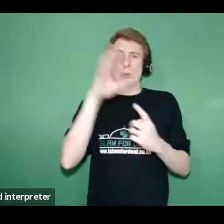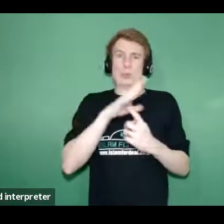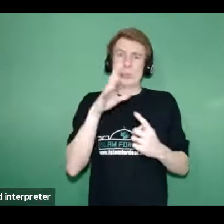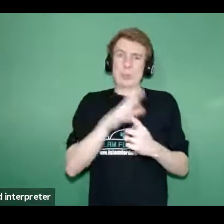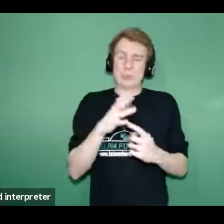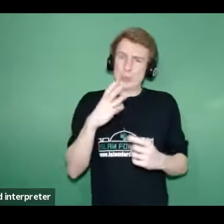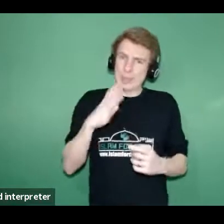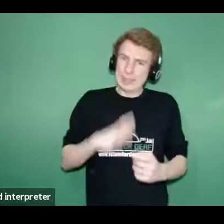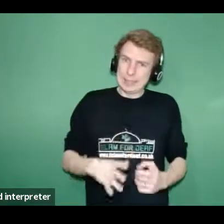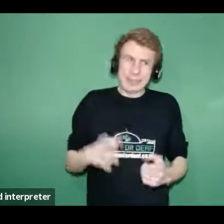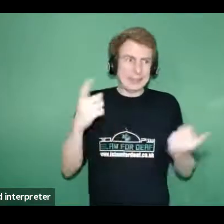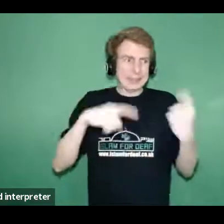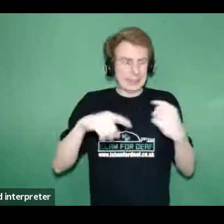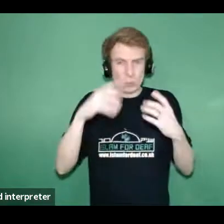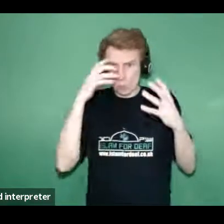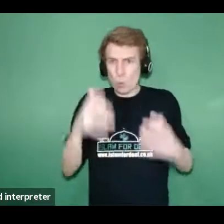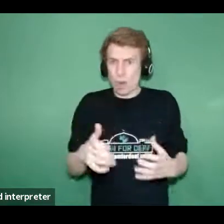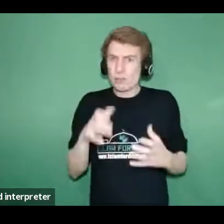نقول ختاما كيف